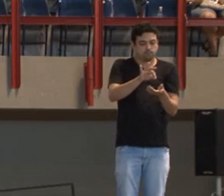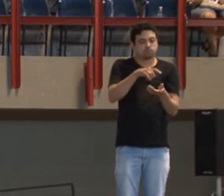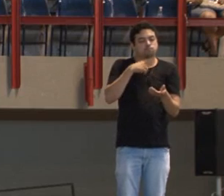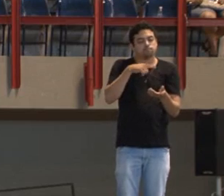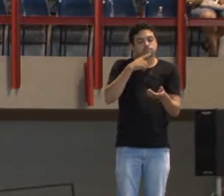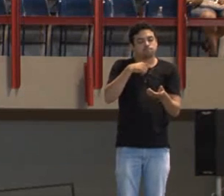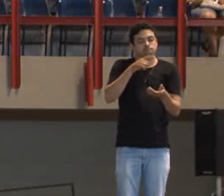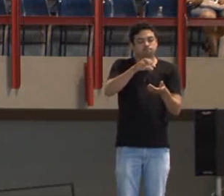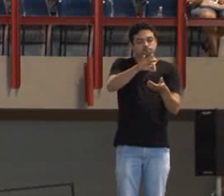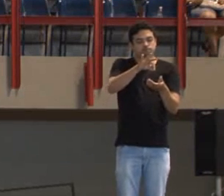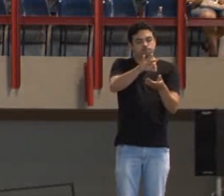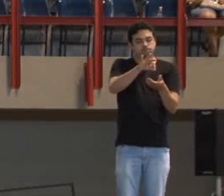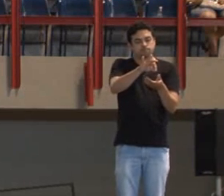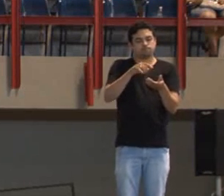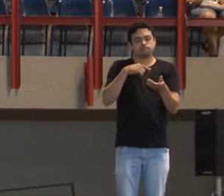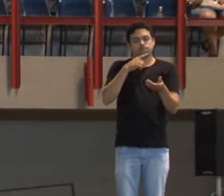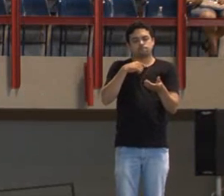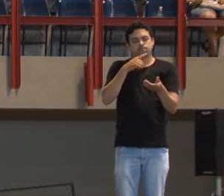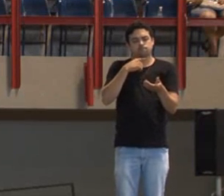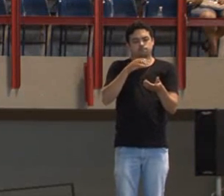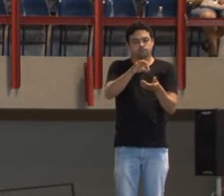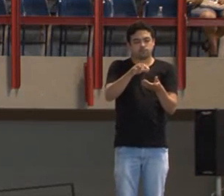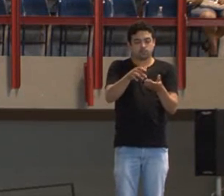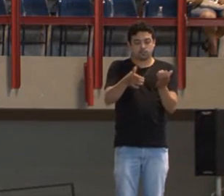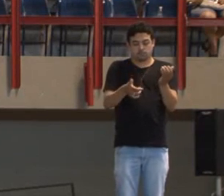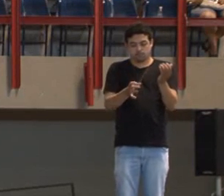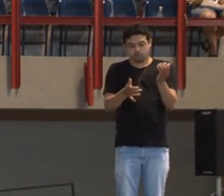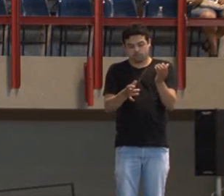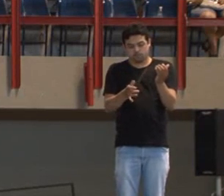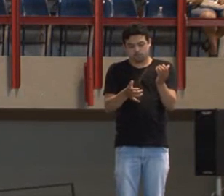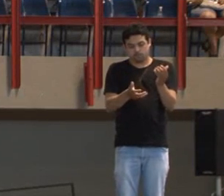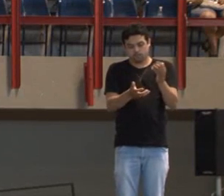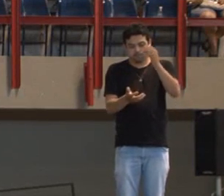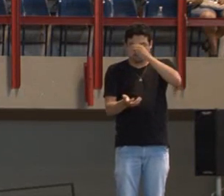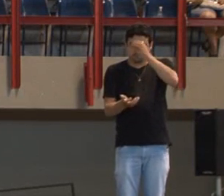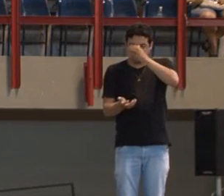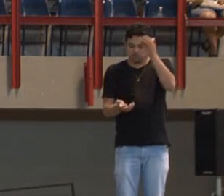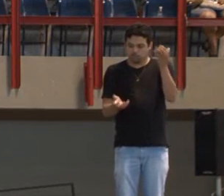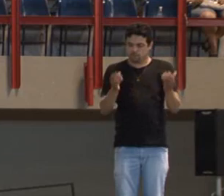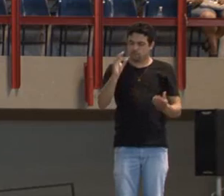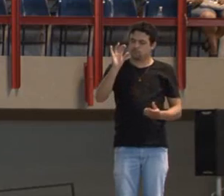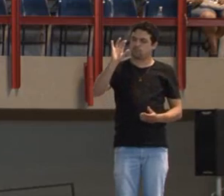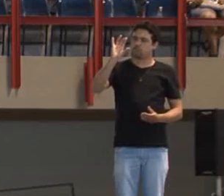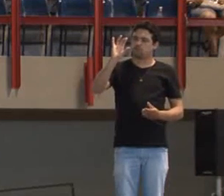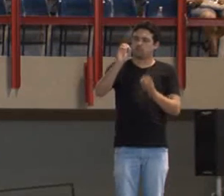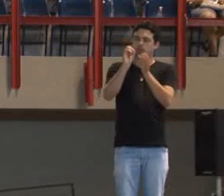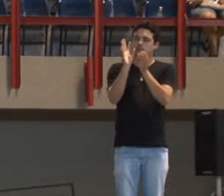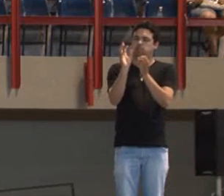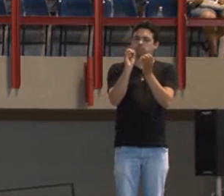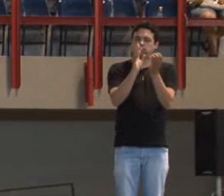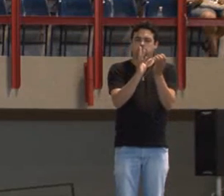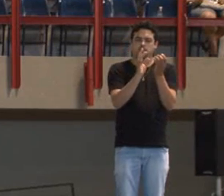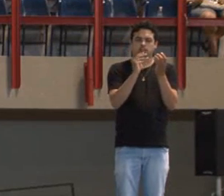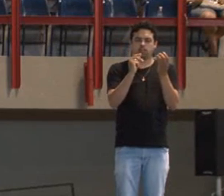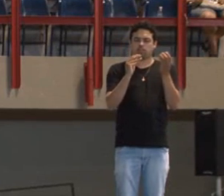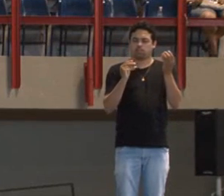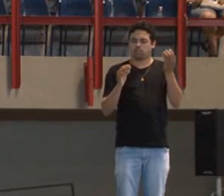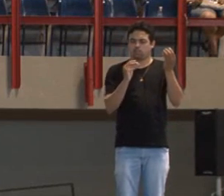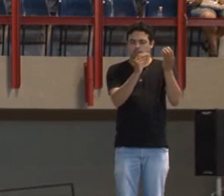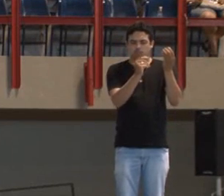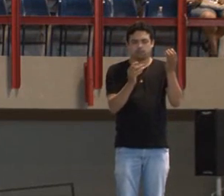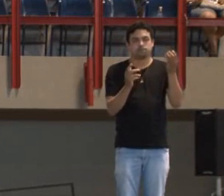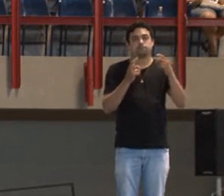funciona mais. Quando você abre a tampinha que tira as pilhas velhas de dentro, elas estão estouradas. Não é assim que a gente